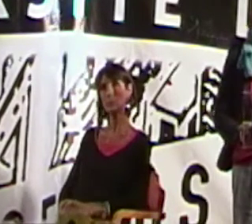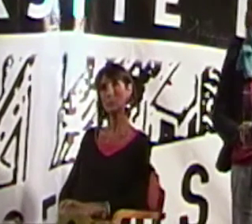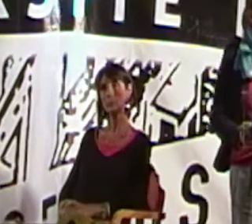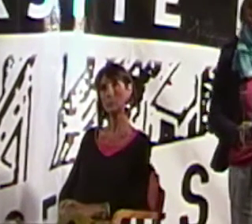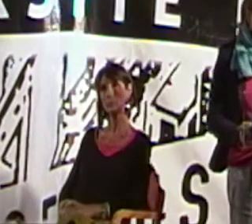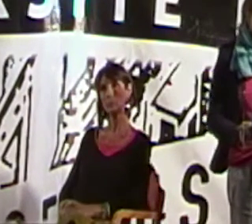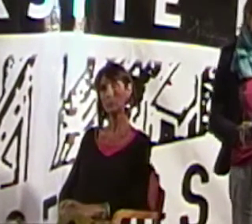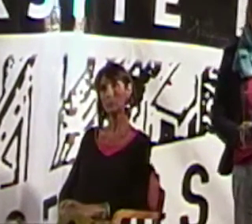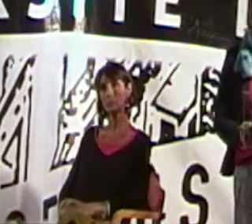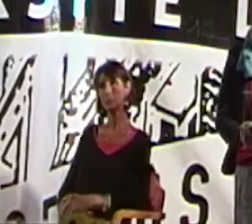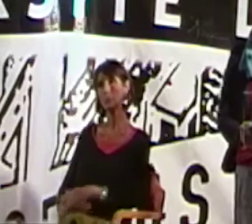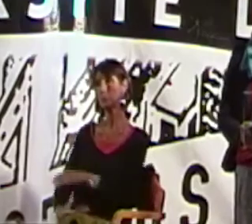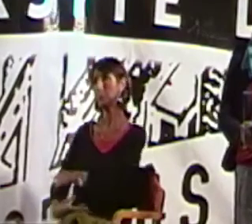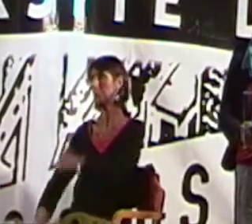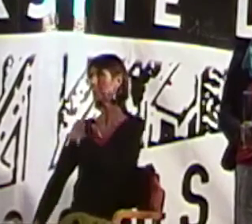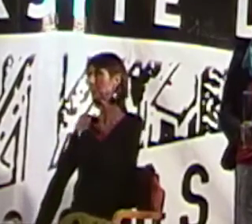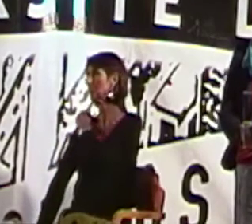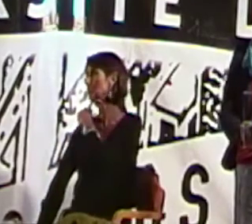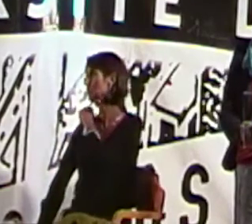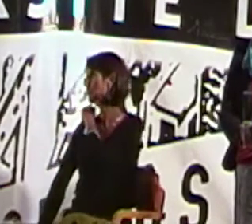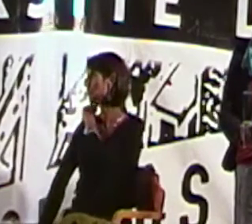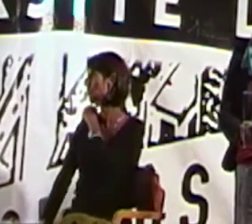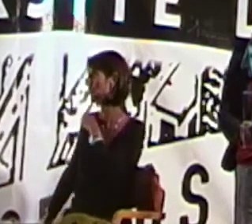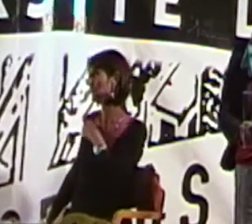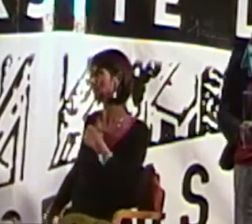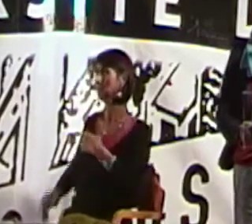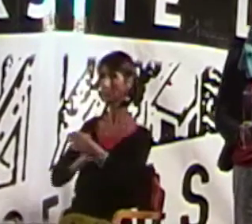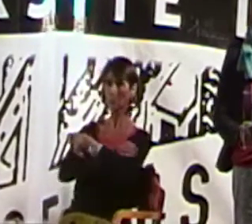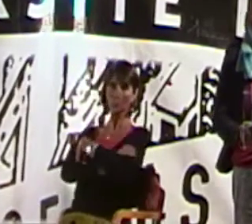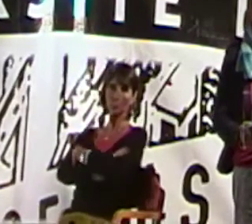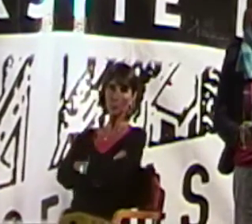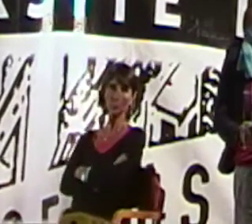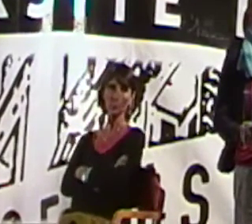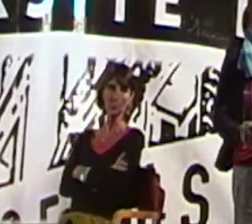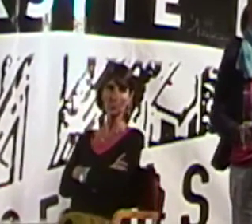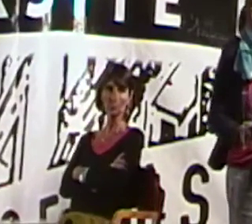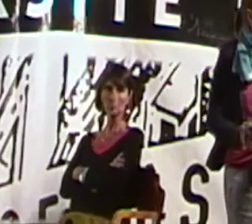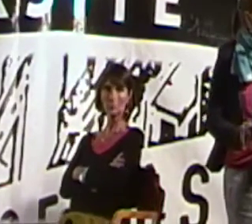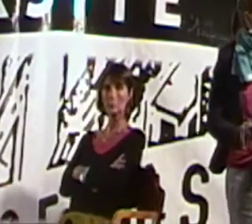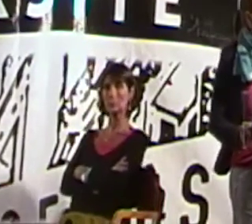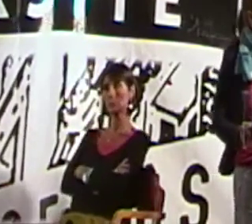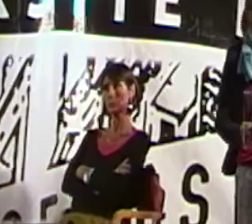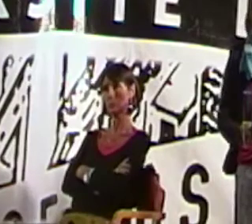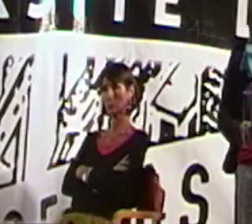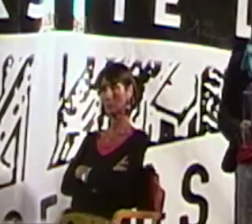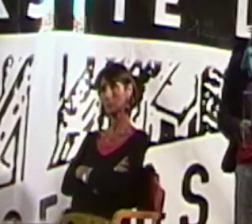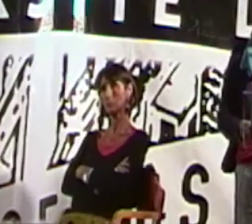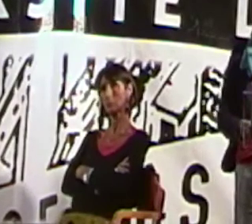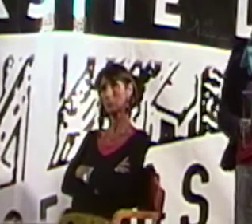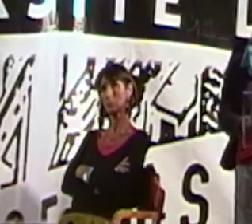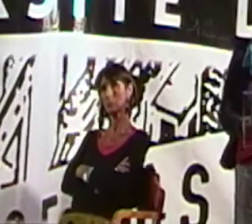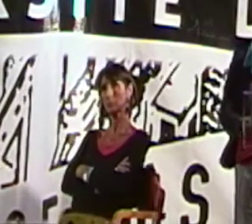en 2014, les Restos du Cœur chiffraient à 130 millions le nombre de repas distribués, soit 121 millions de plus qu'il y a 30